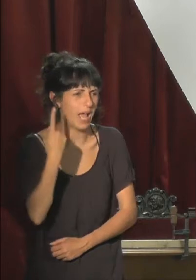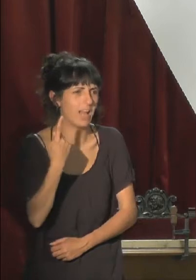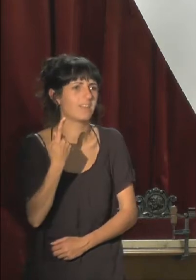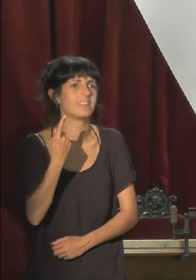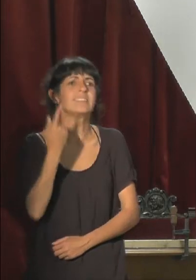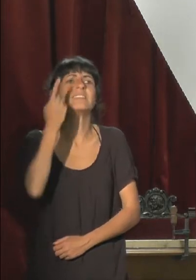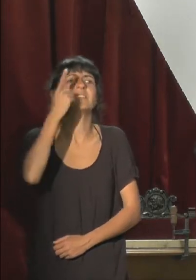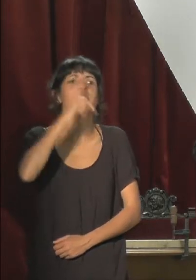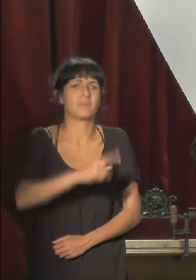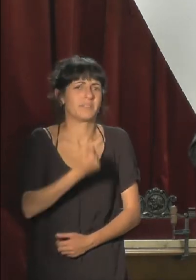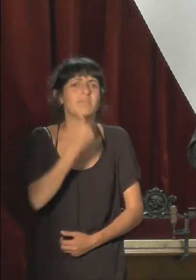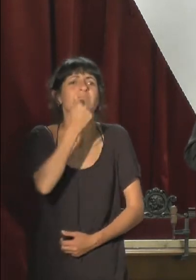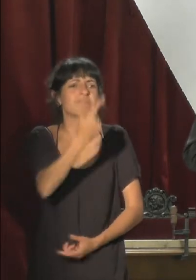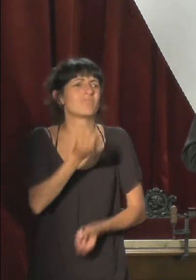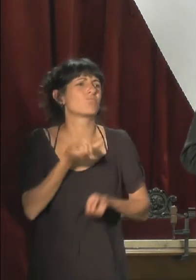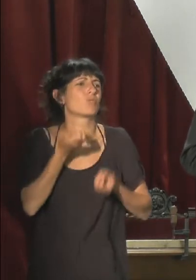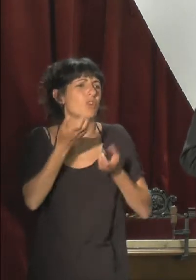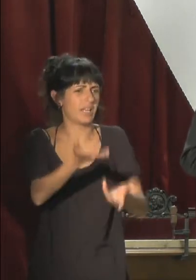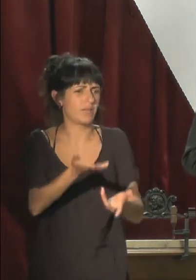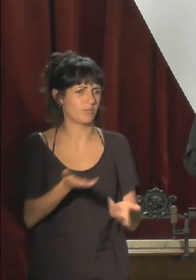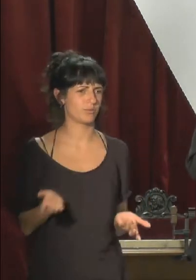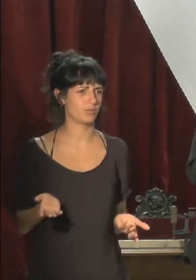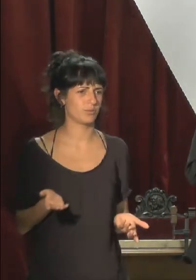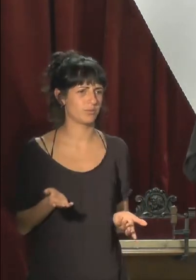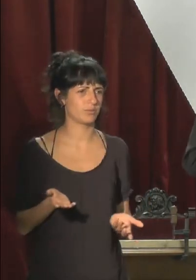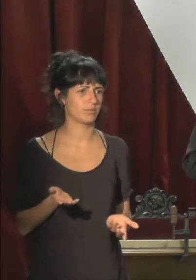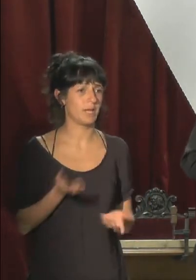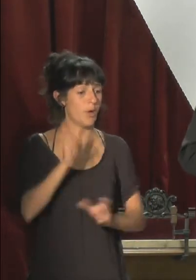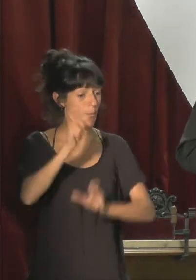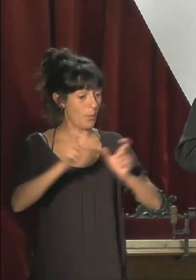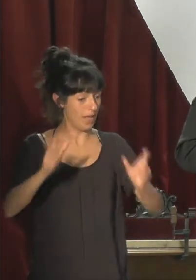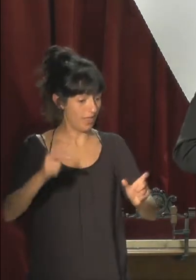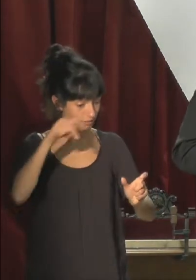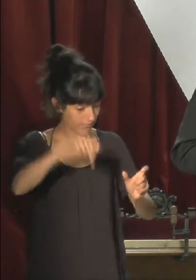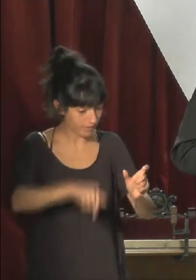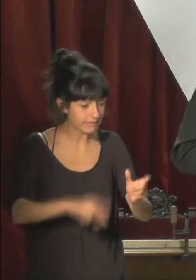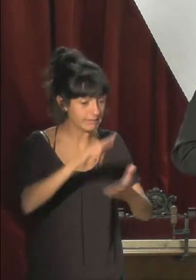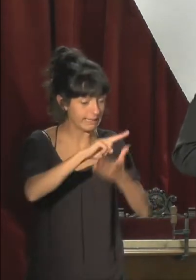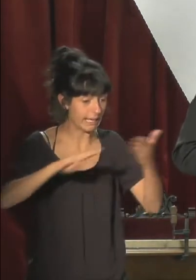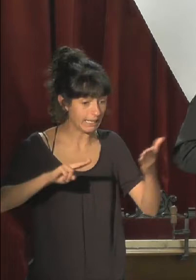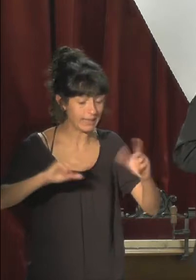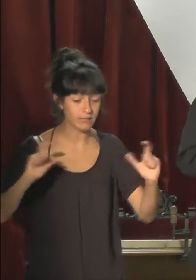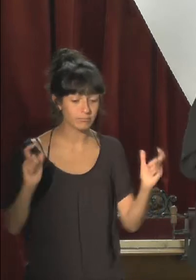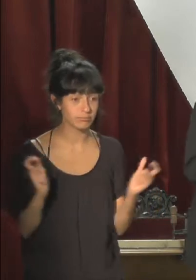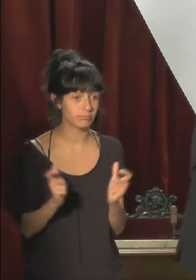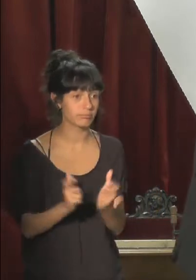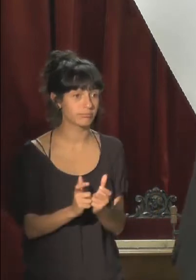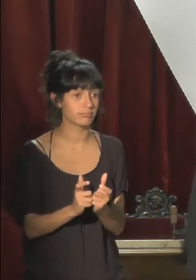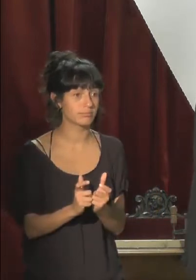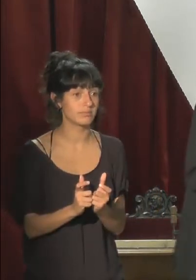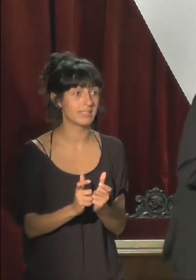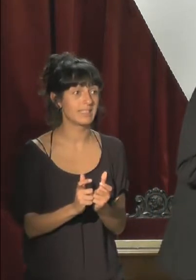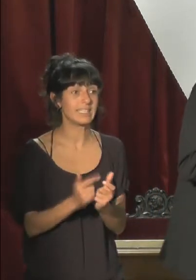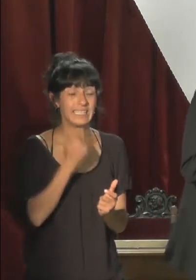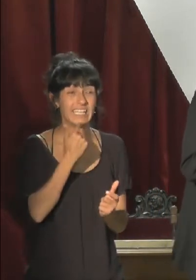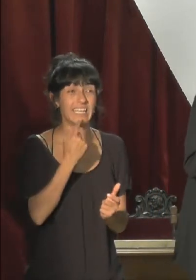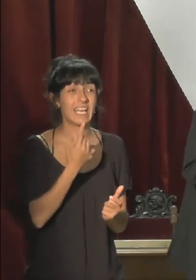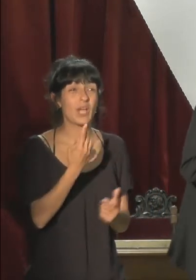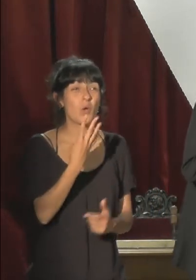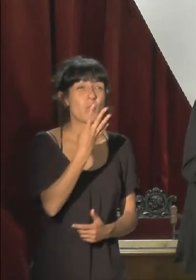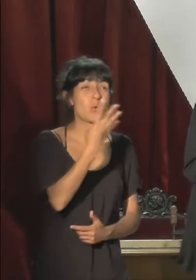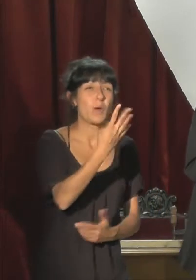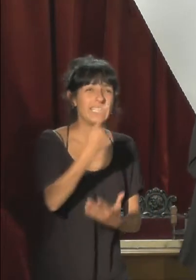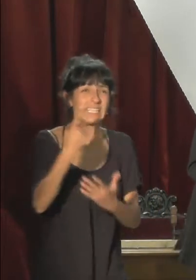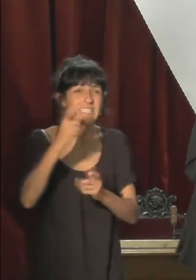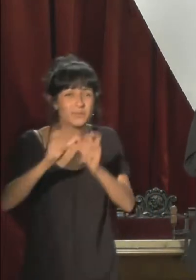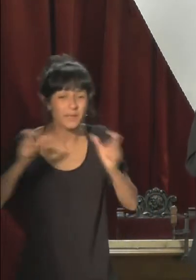do austericidio. A poboación en Galicia redúcese cada día en 46 persoas, son as cifras